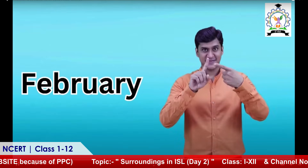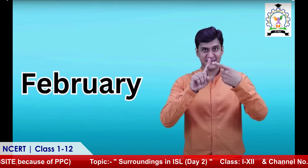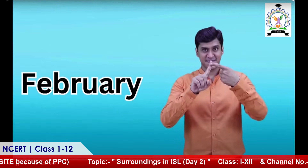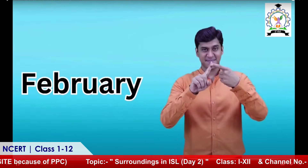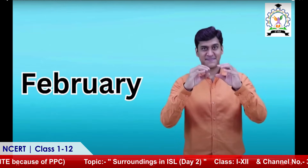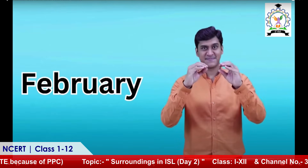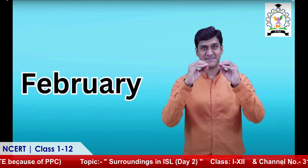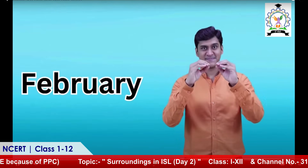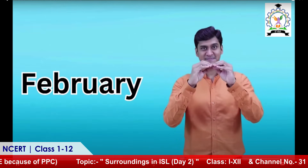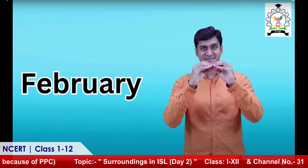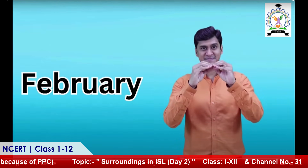फरवरी,